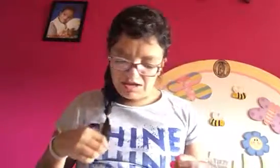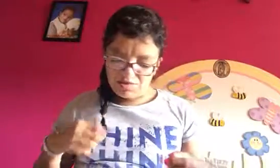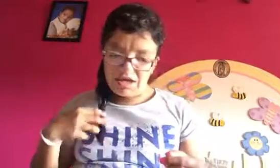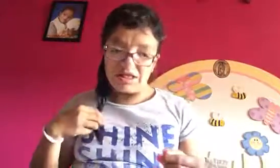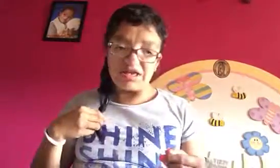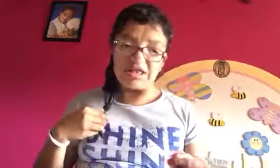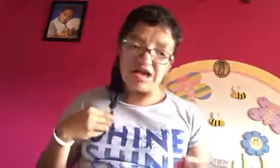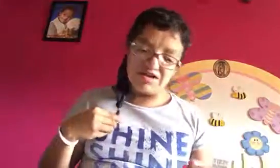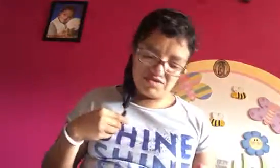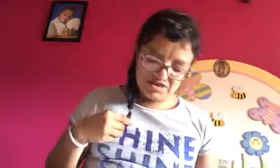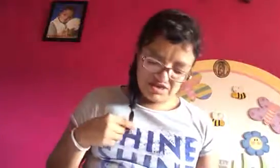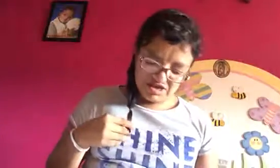de linda vida.